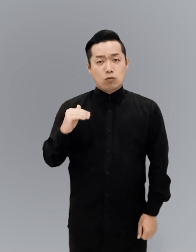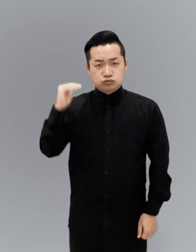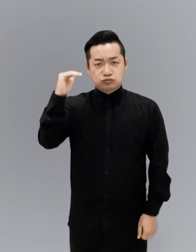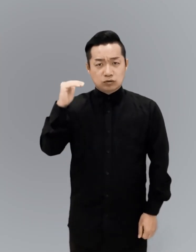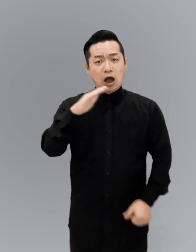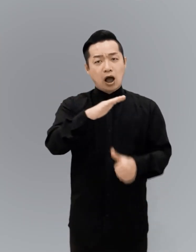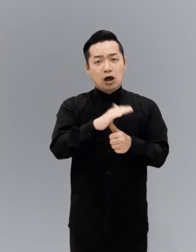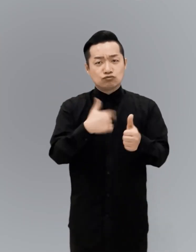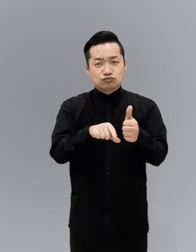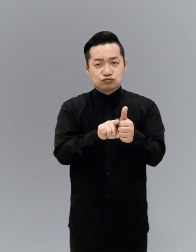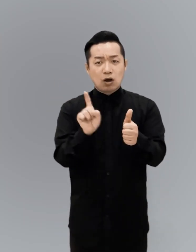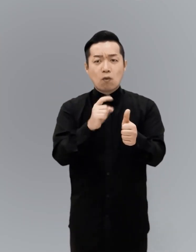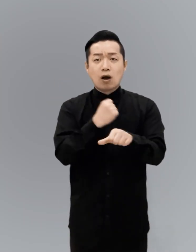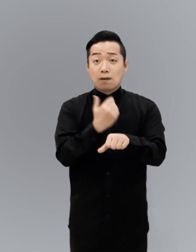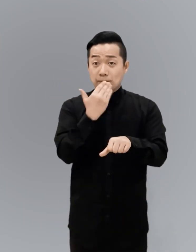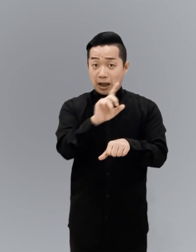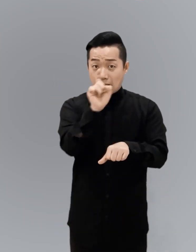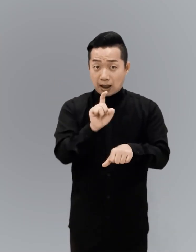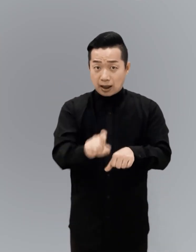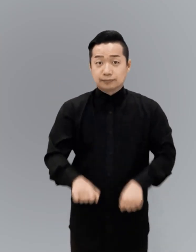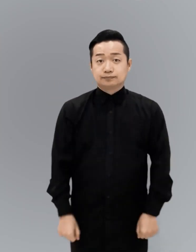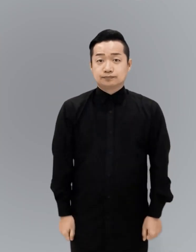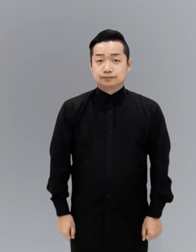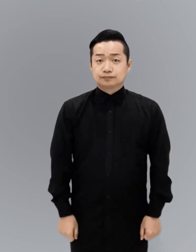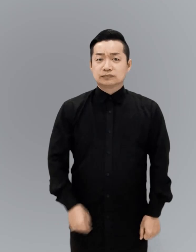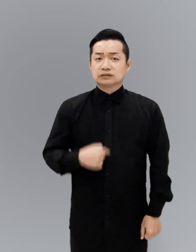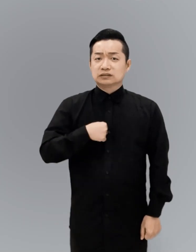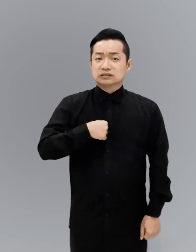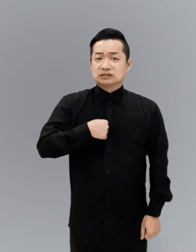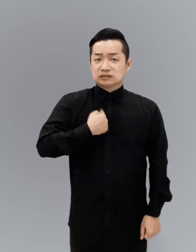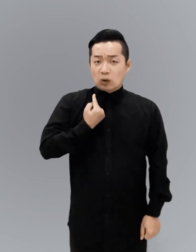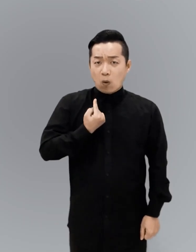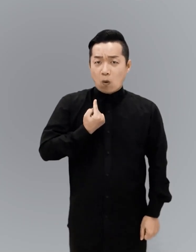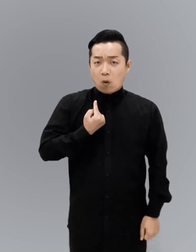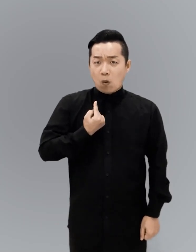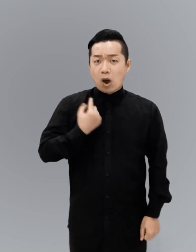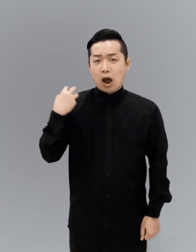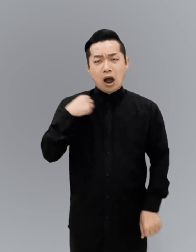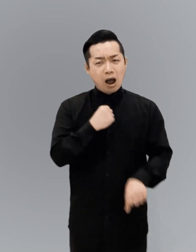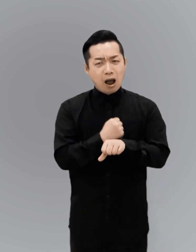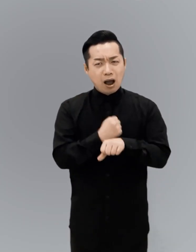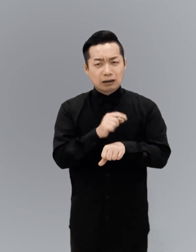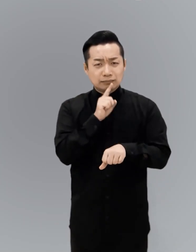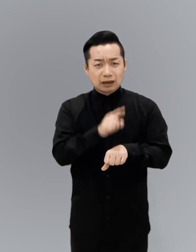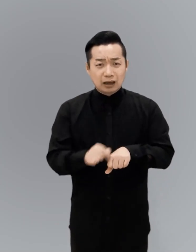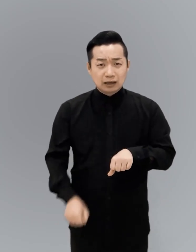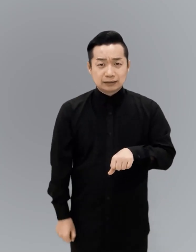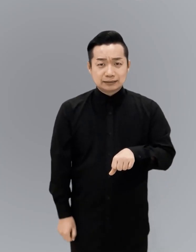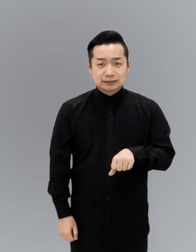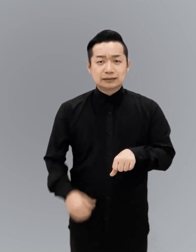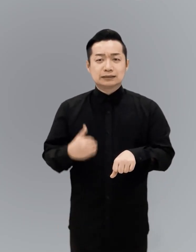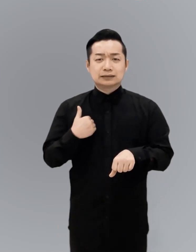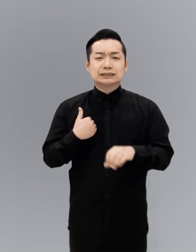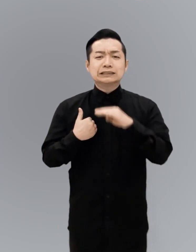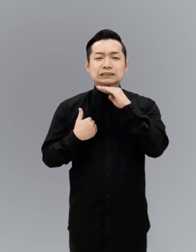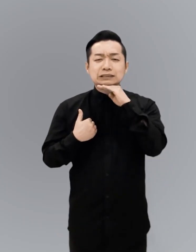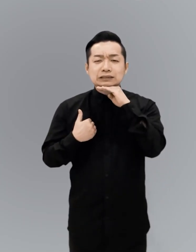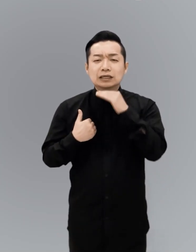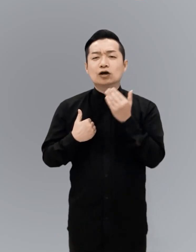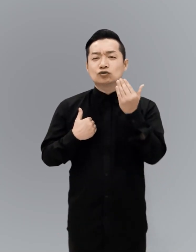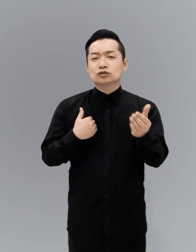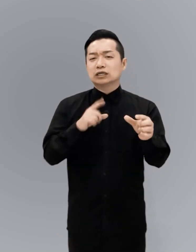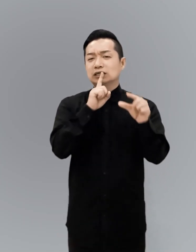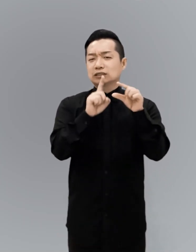스스로 크는 아이를 위해서 무엇을 할 수 있을까요? 그 스스로 한다라고 하는 것은